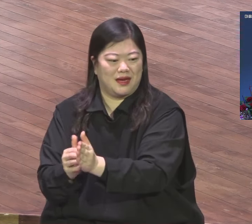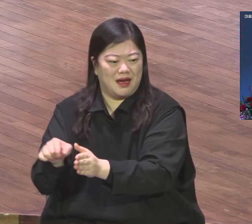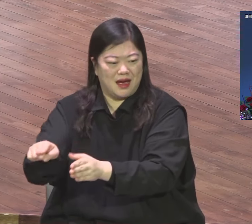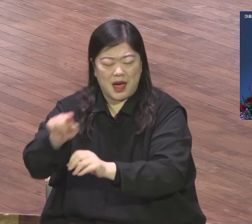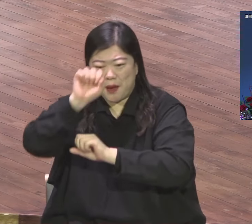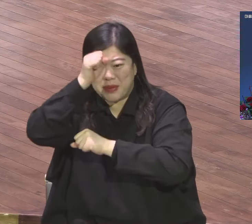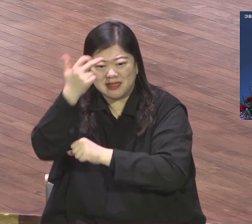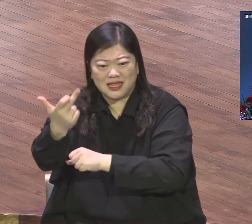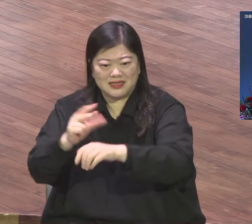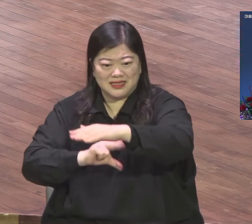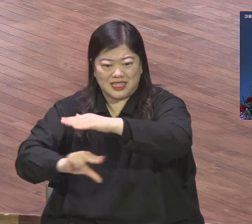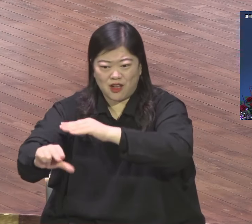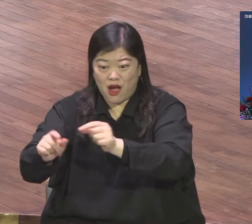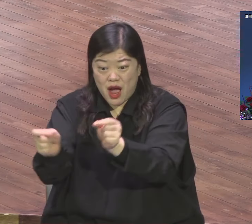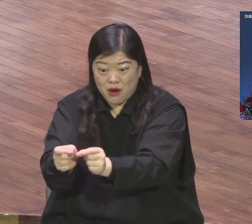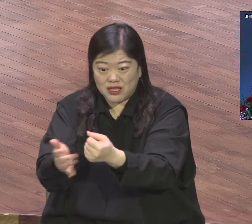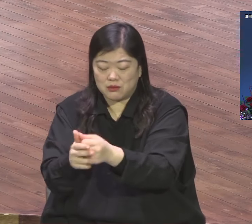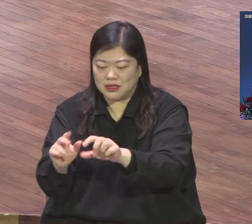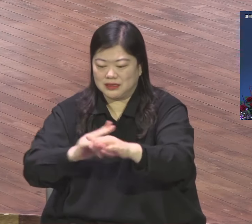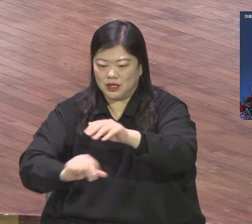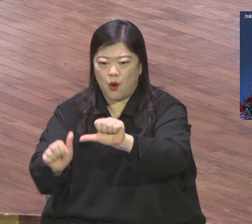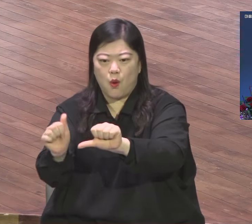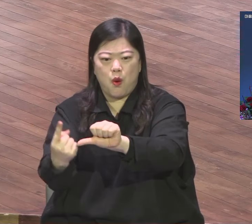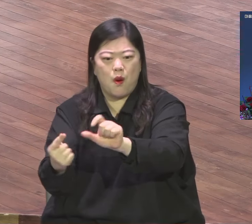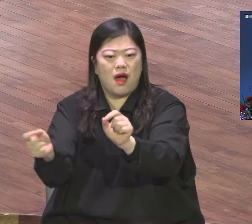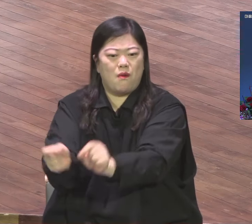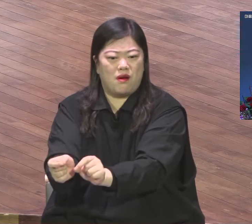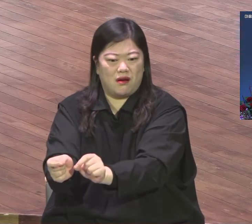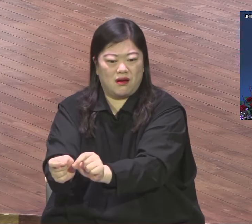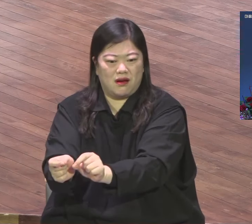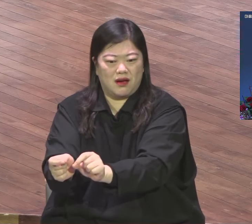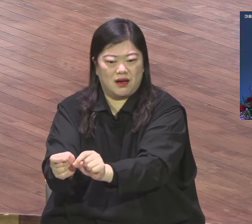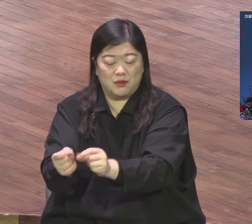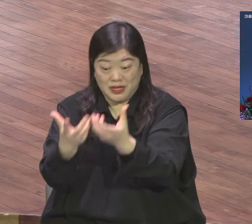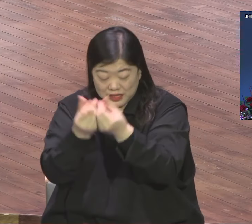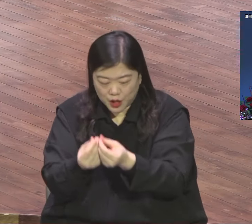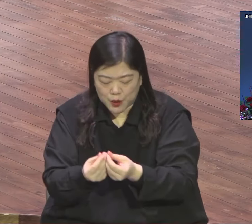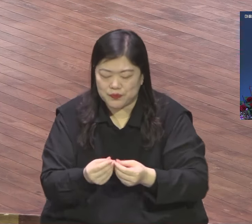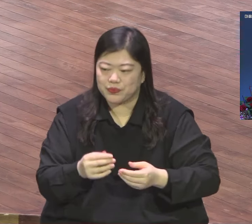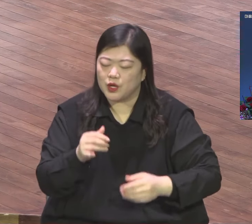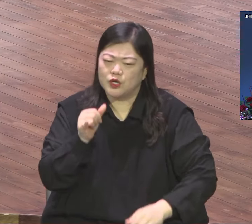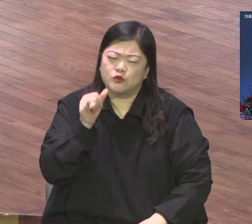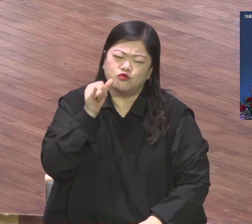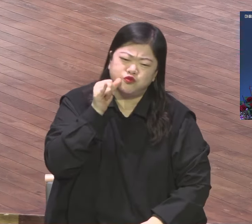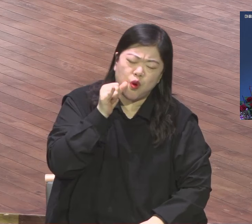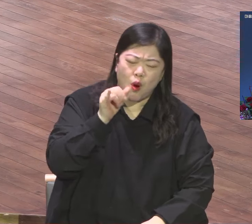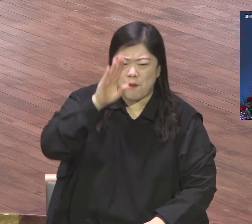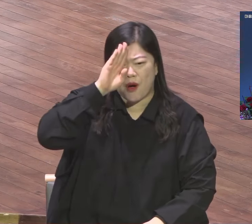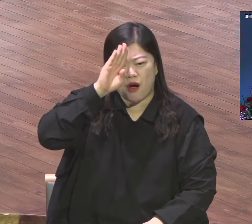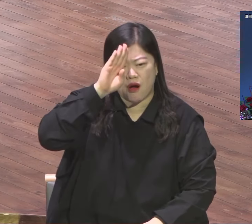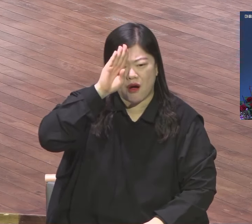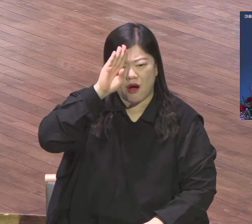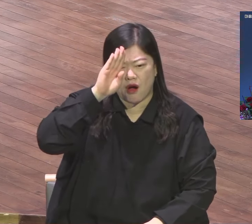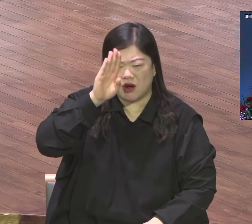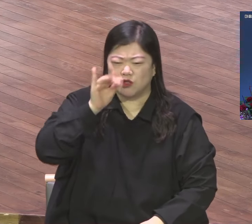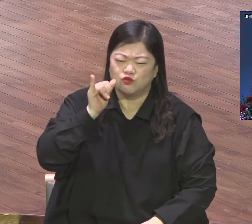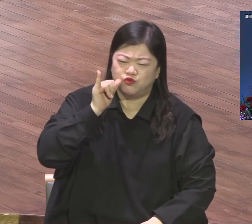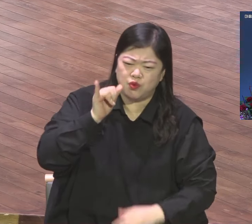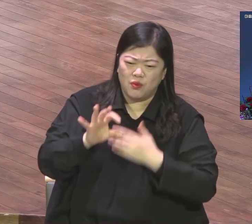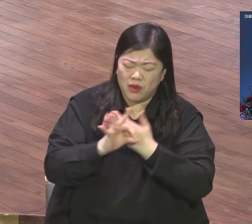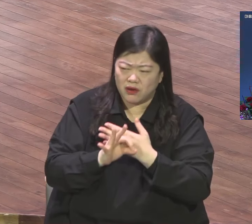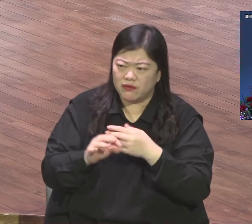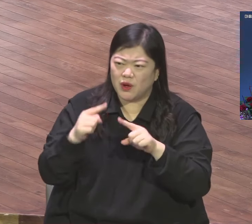때문에 자 교회에 먼저 발을 디디기 전에 중독자들은 교회에 오는 것이